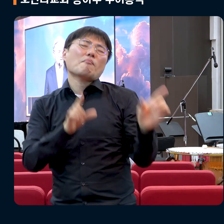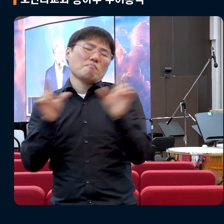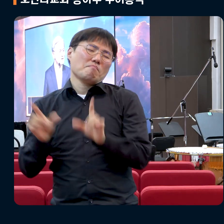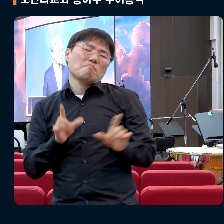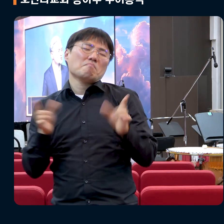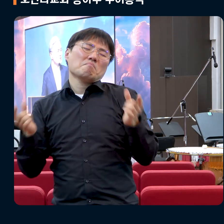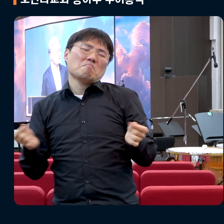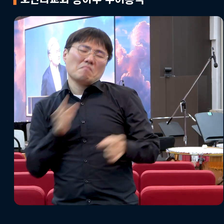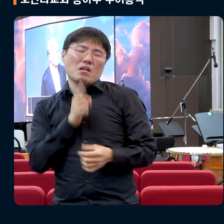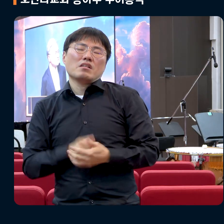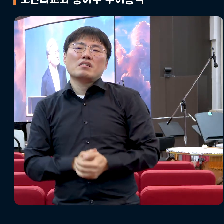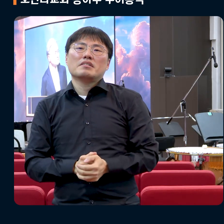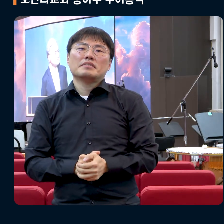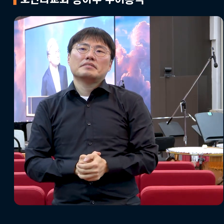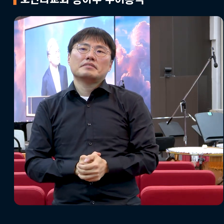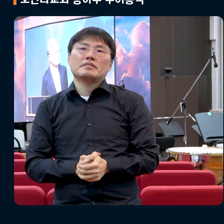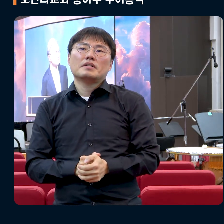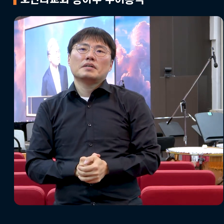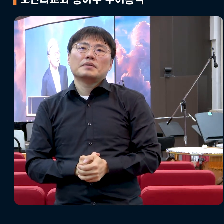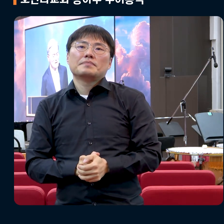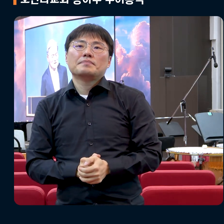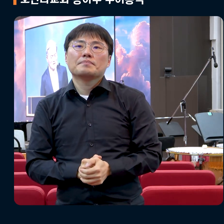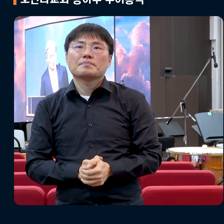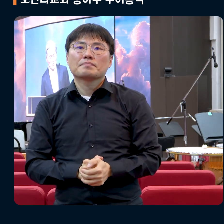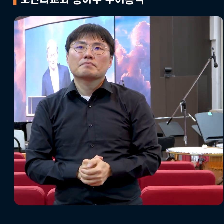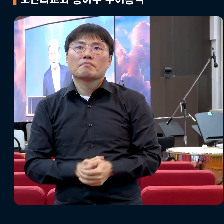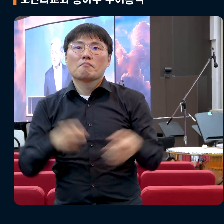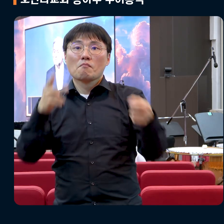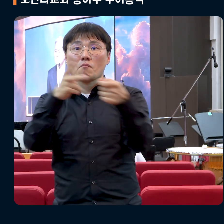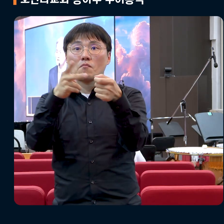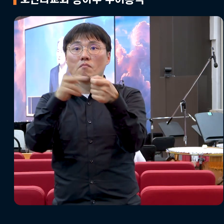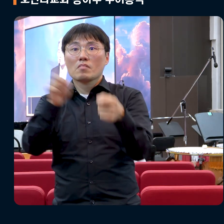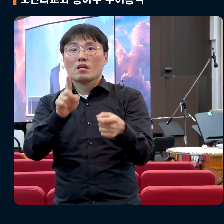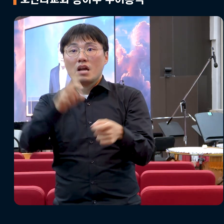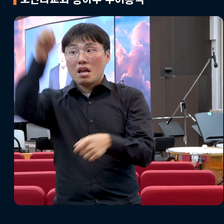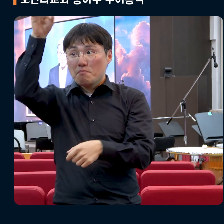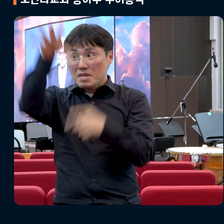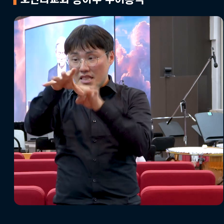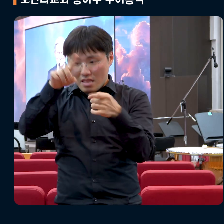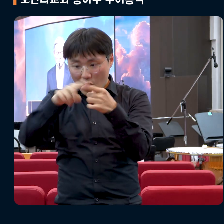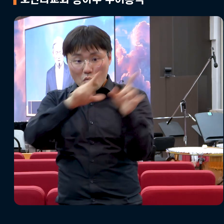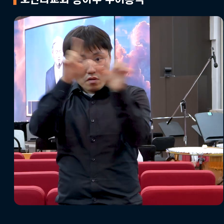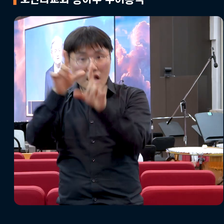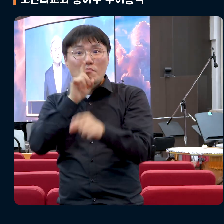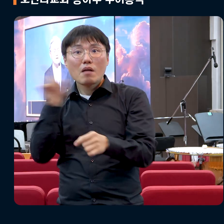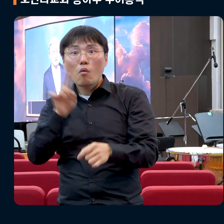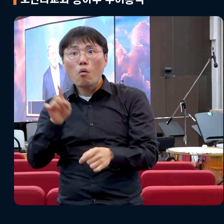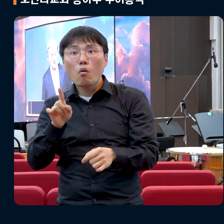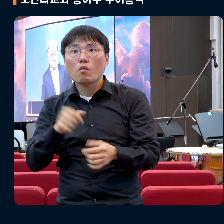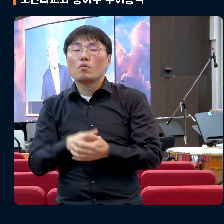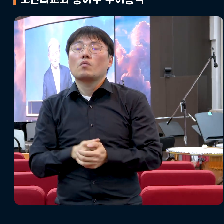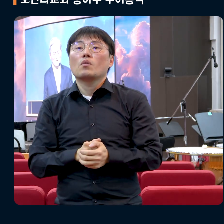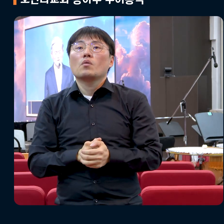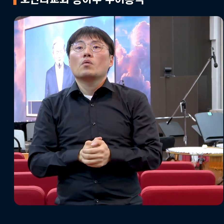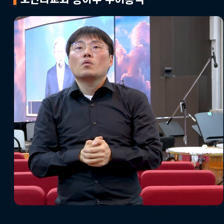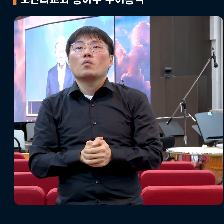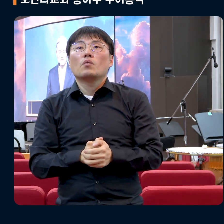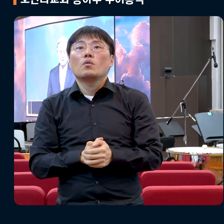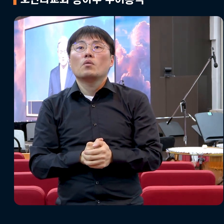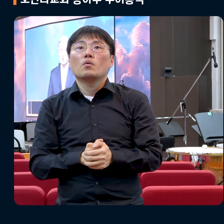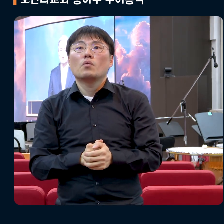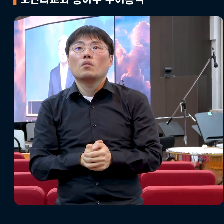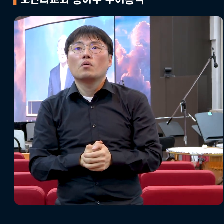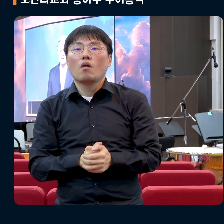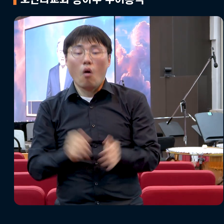그리스도인이에요. 이게 그리스도인이에요. 자, 두 번째, 빛으로 산다는 것. 이건 이런 이야기입니다.